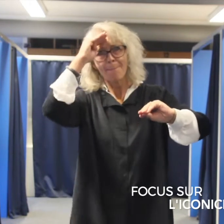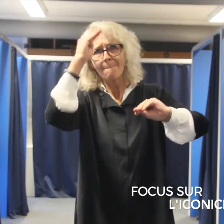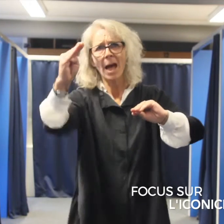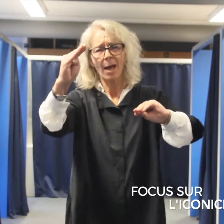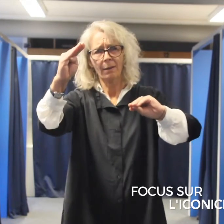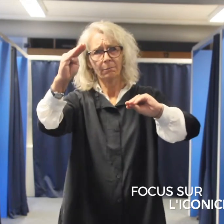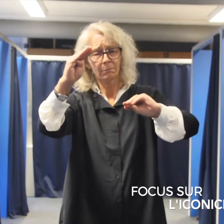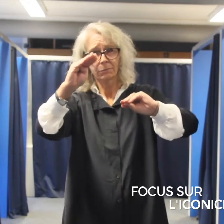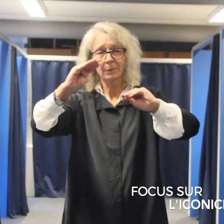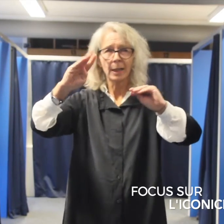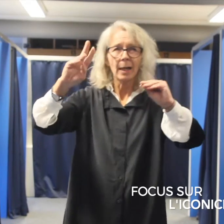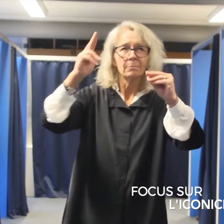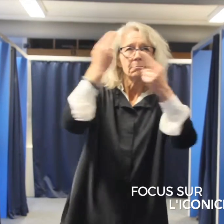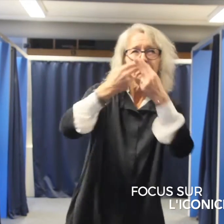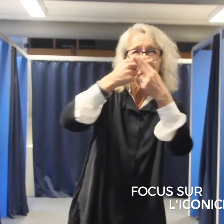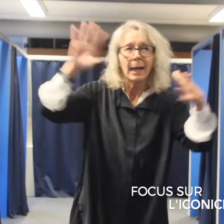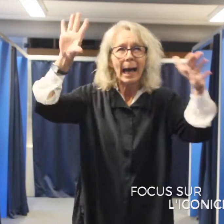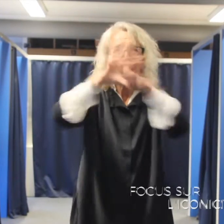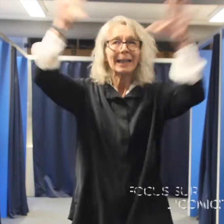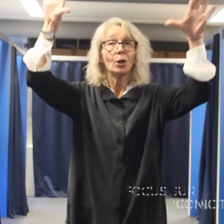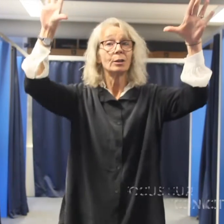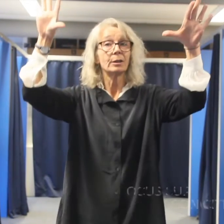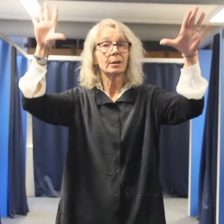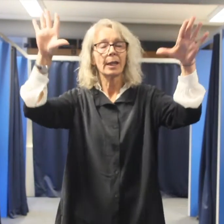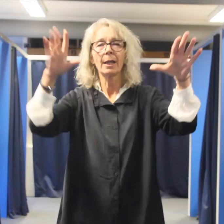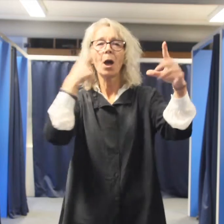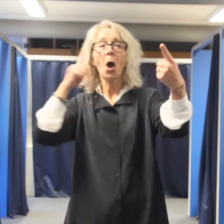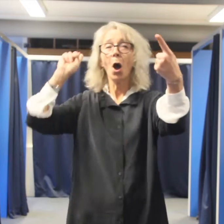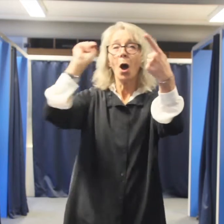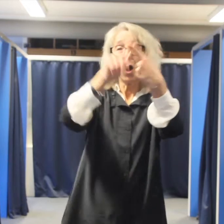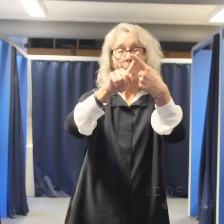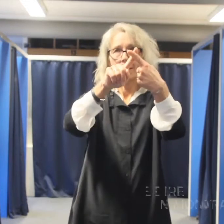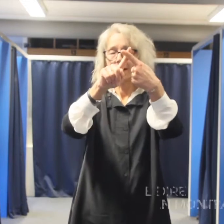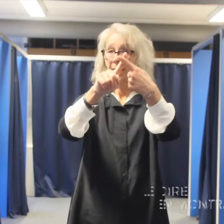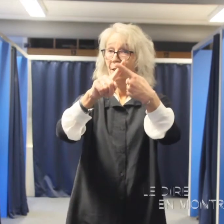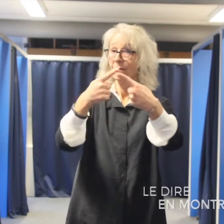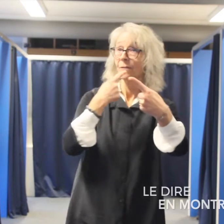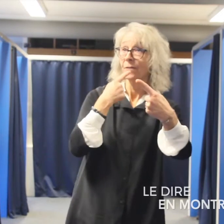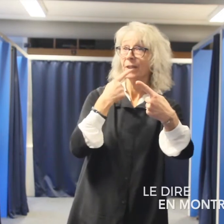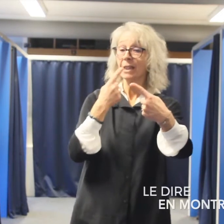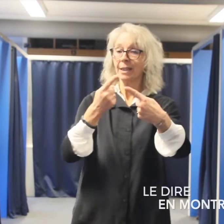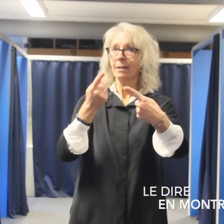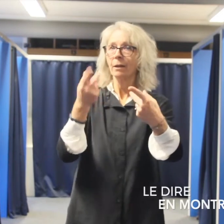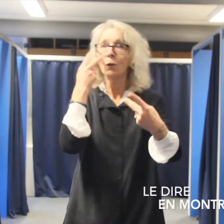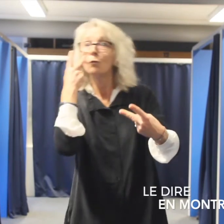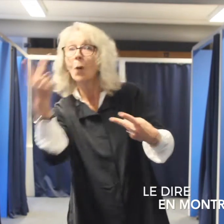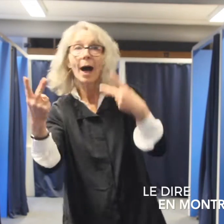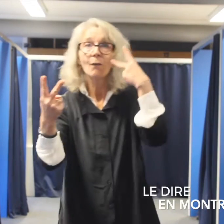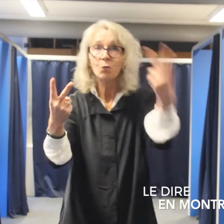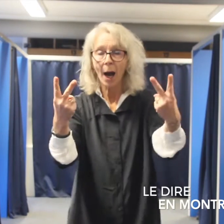LSFD. C'est-à-dire qu'on va travailler davantage la visée illustratrice, c'est-à-dire le dire en montrant,